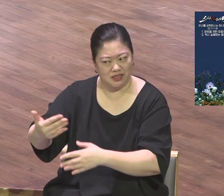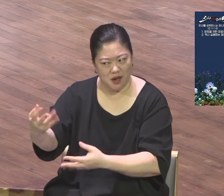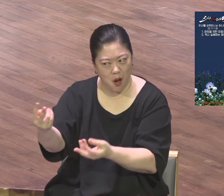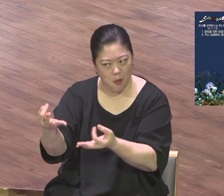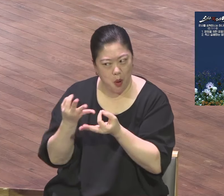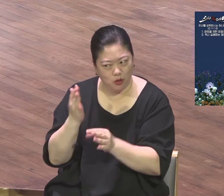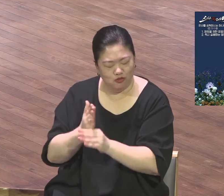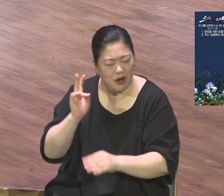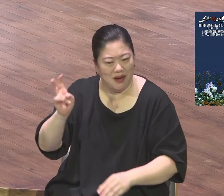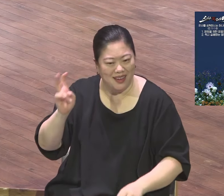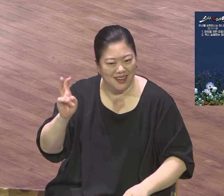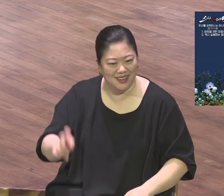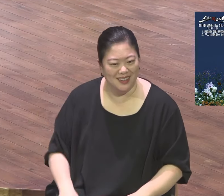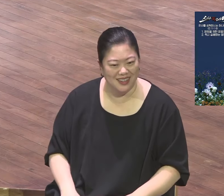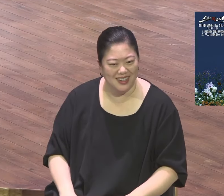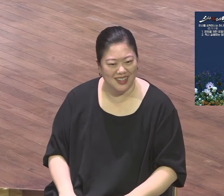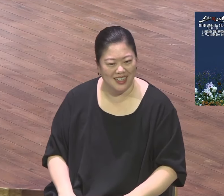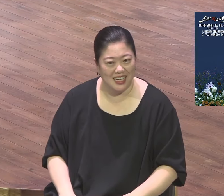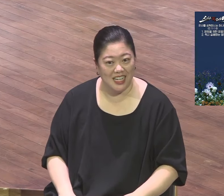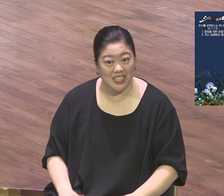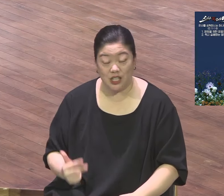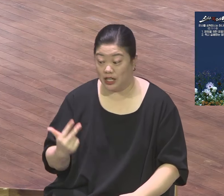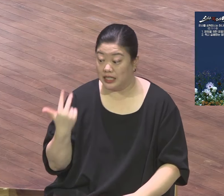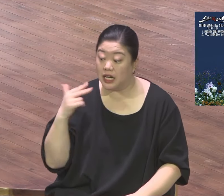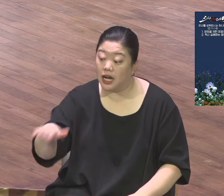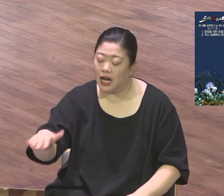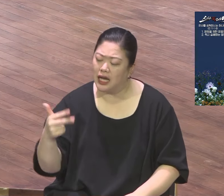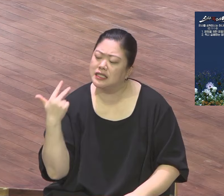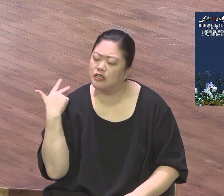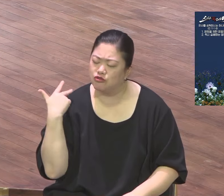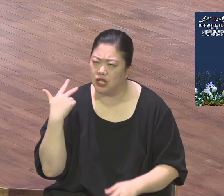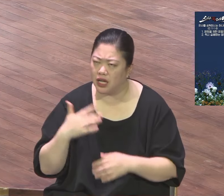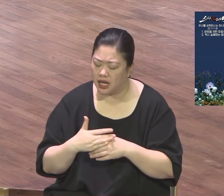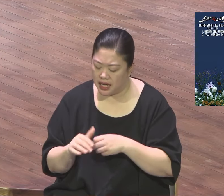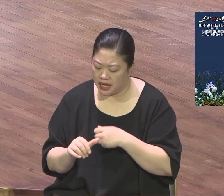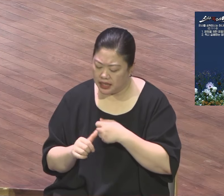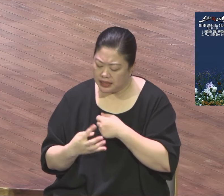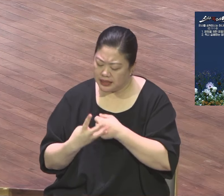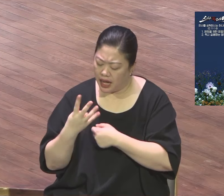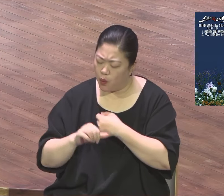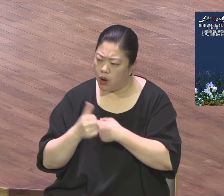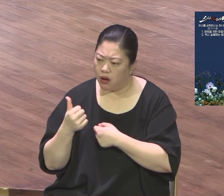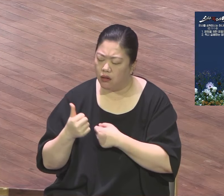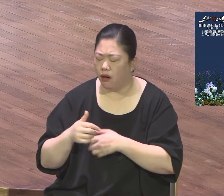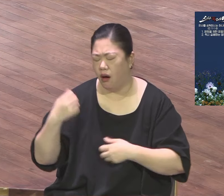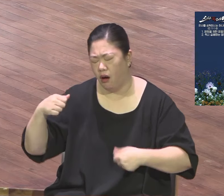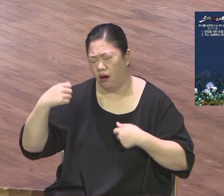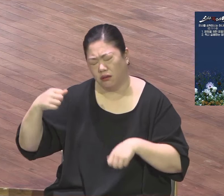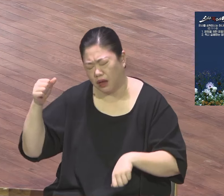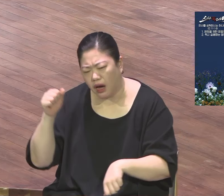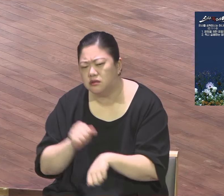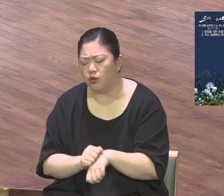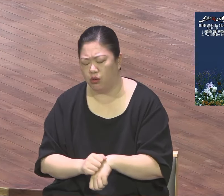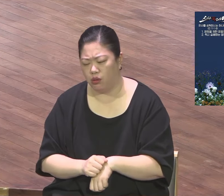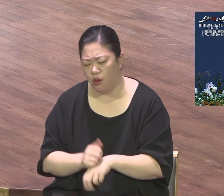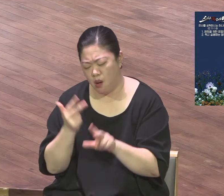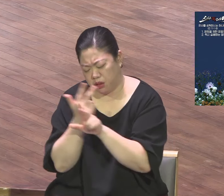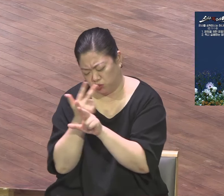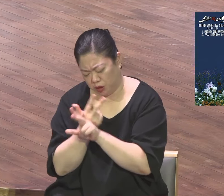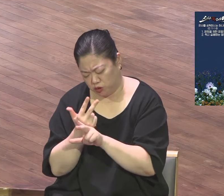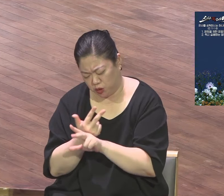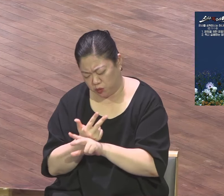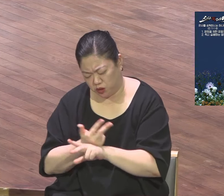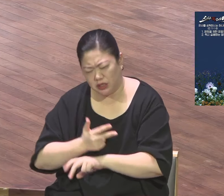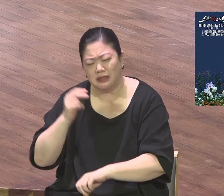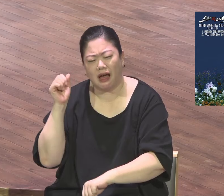지난주 금요일날 소년부가 이 특종을 했는데 완전 하나의 작품이다. 매주 그렇다.